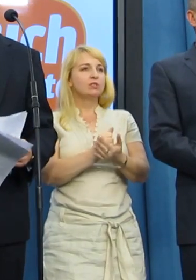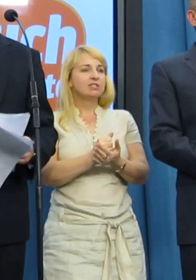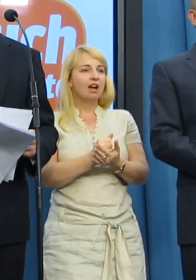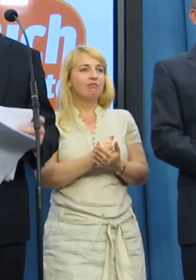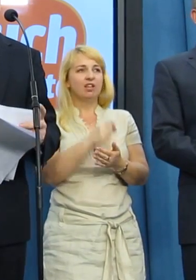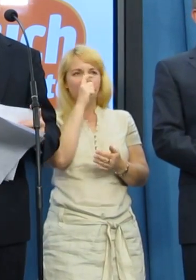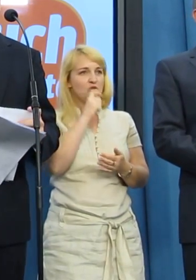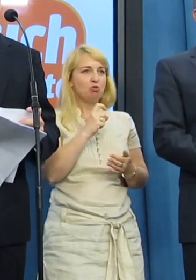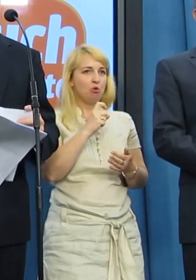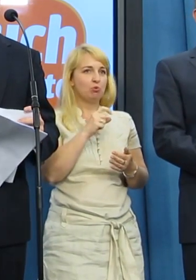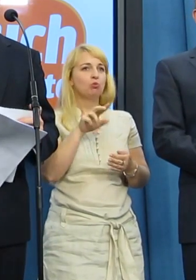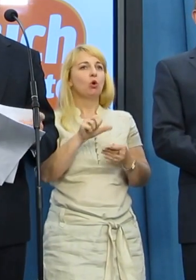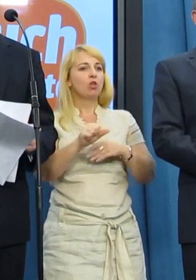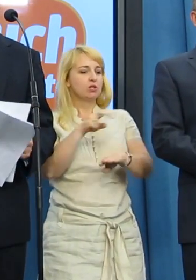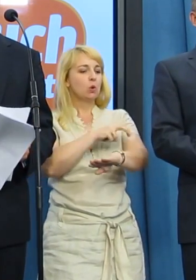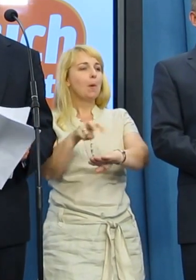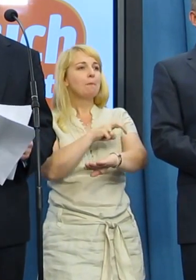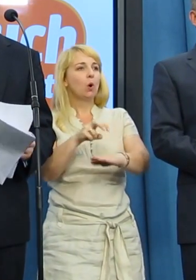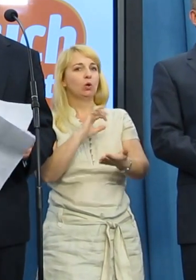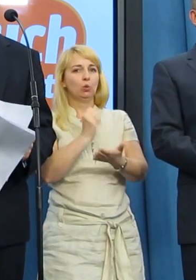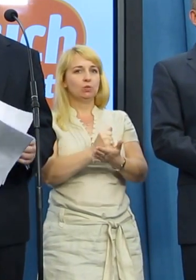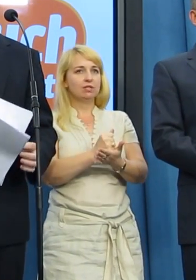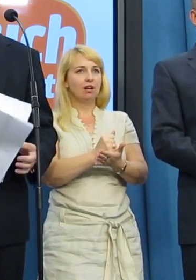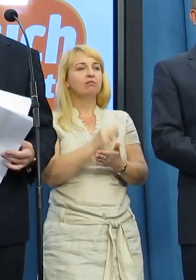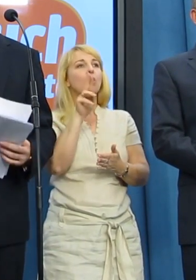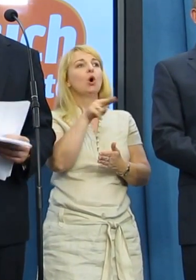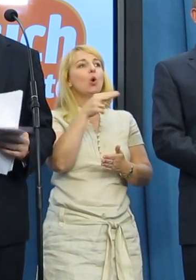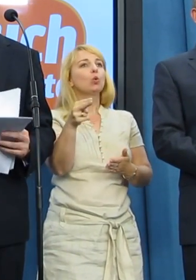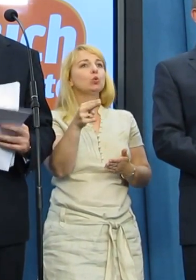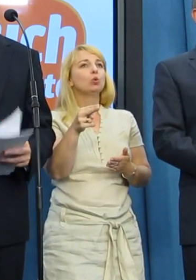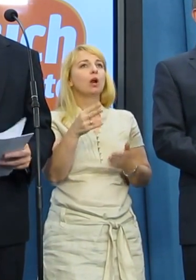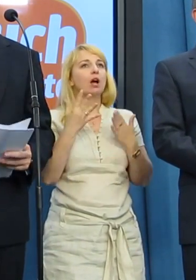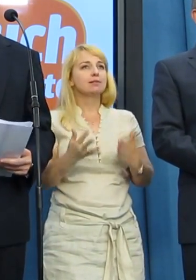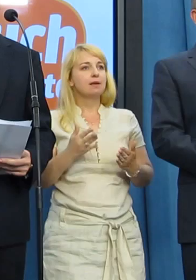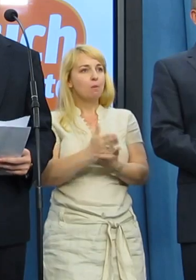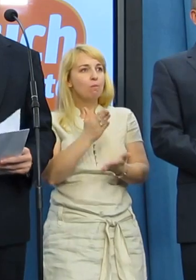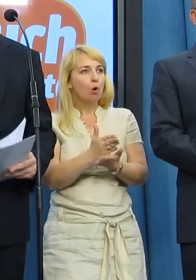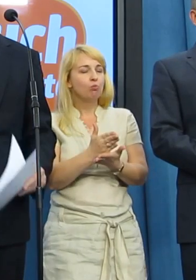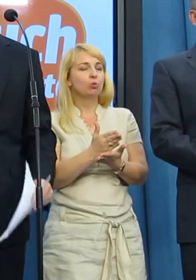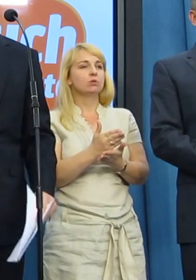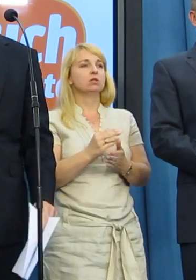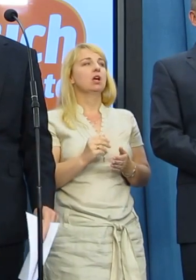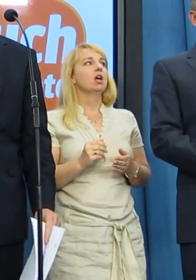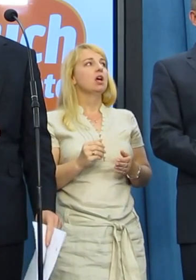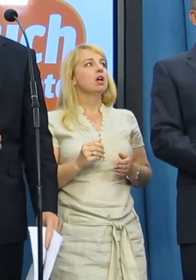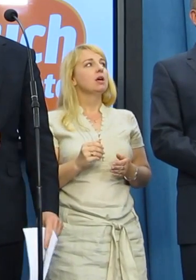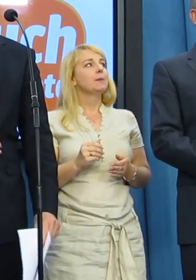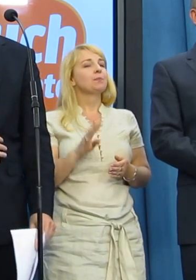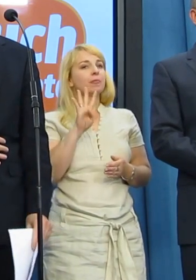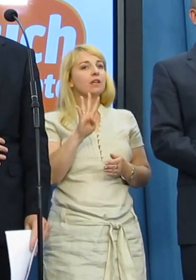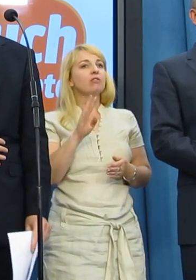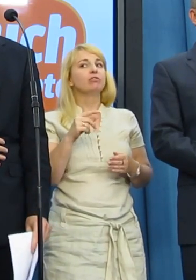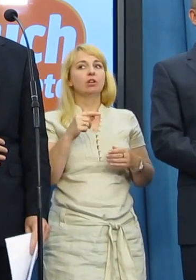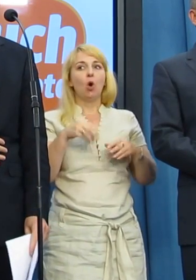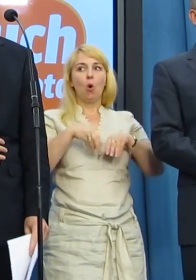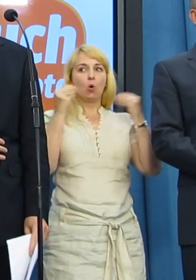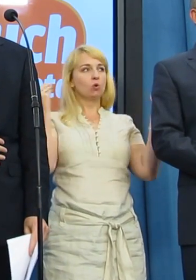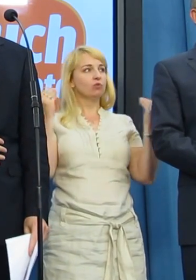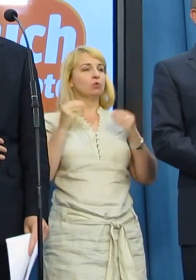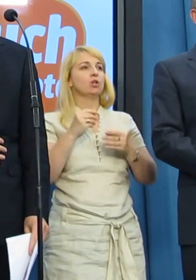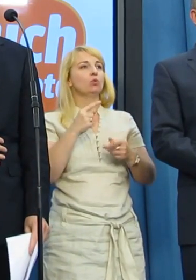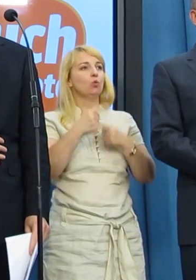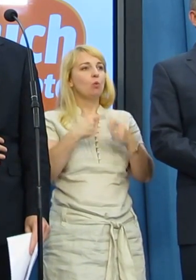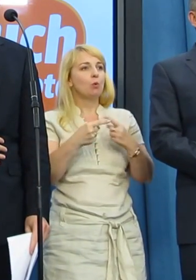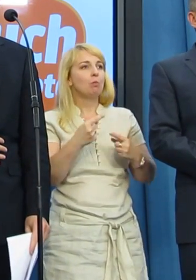postaci projektu ustawy, która w założeniu miała pomóc w rozstrzygnięciu problemu,